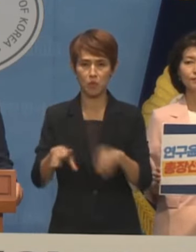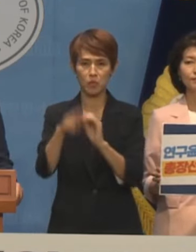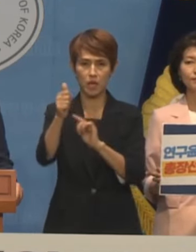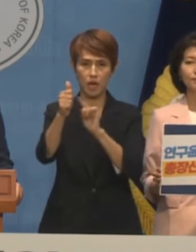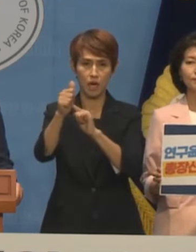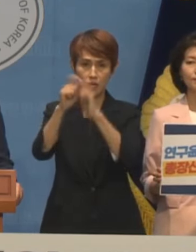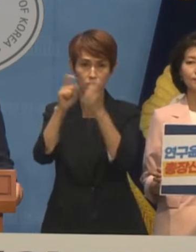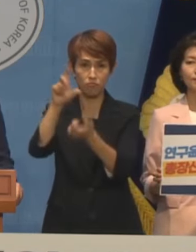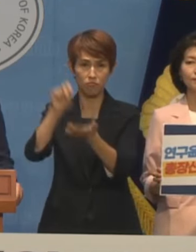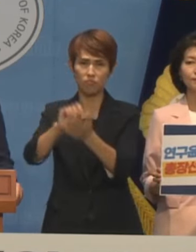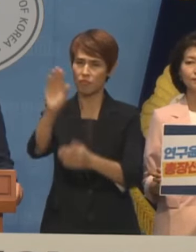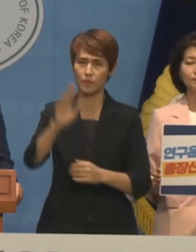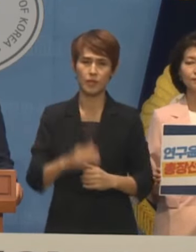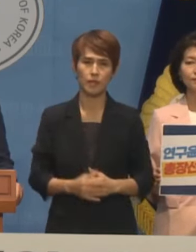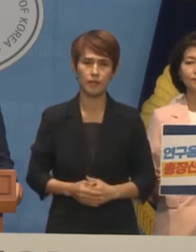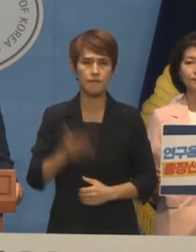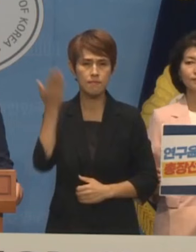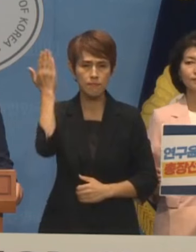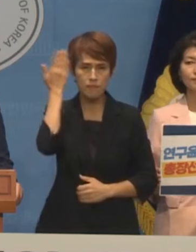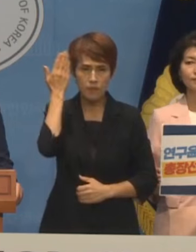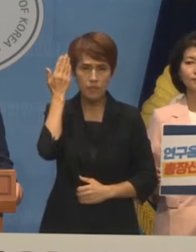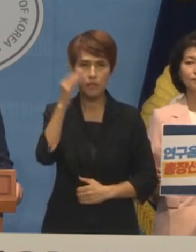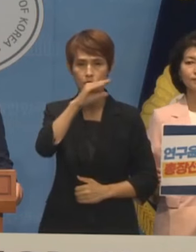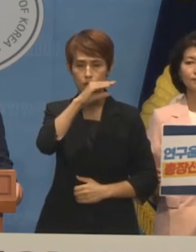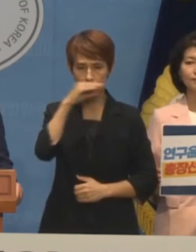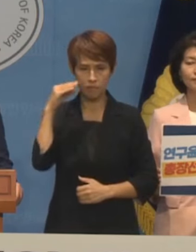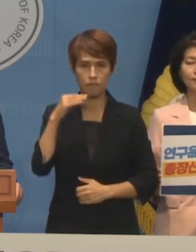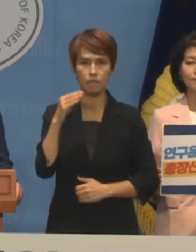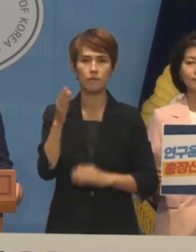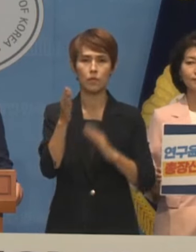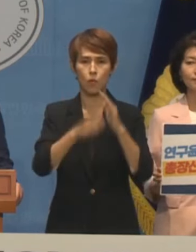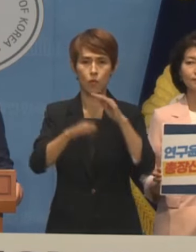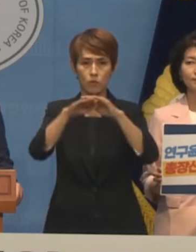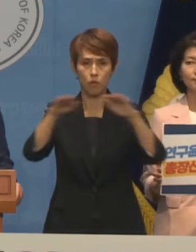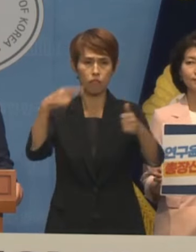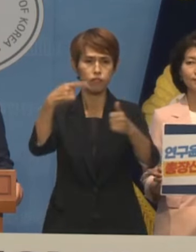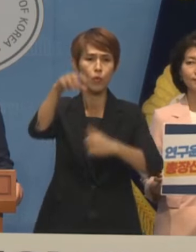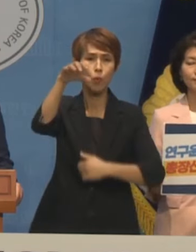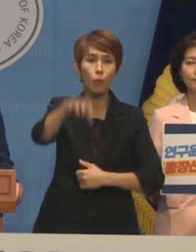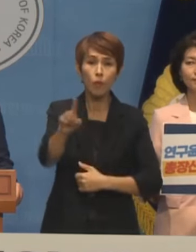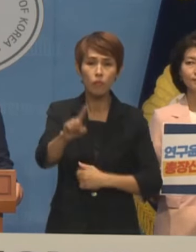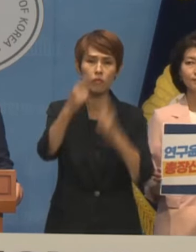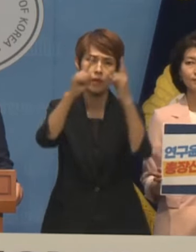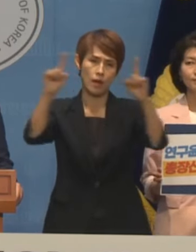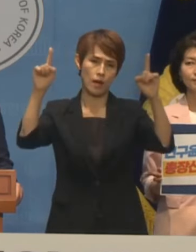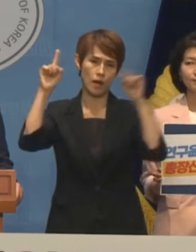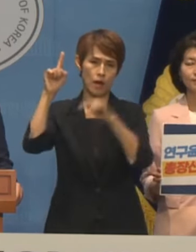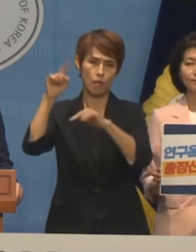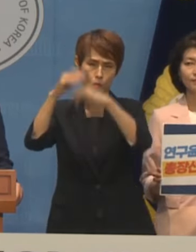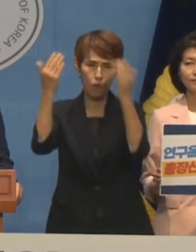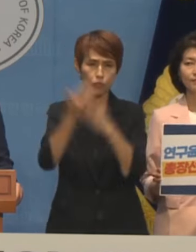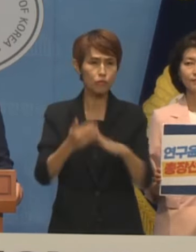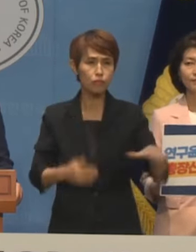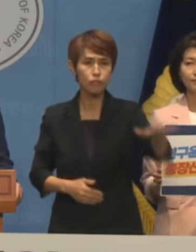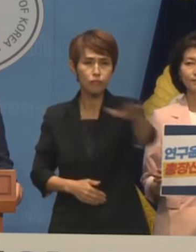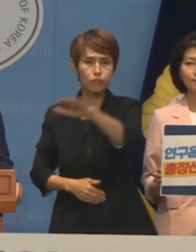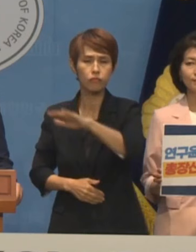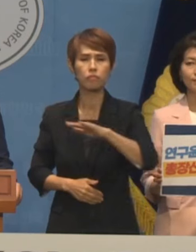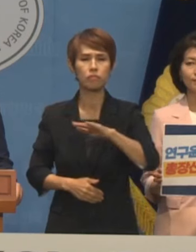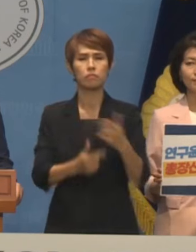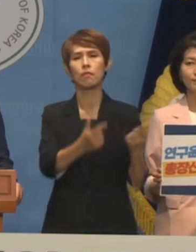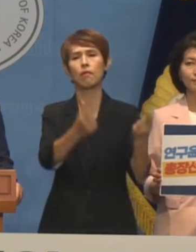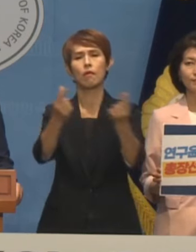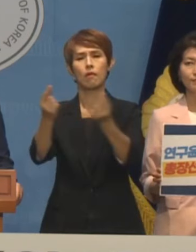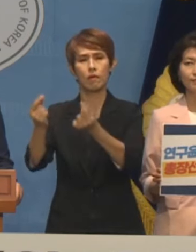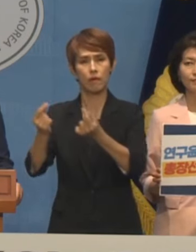문제도 아닙니다. 상식과 공정과 합리를 가르쳐야 될 대한민국 대학사회 모두에게